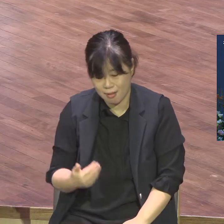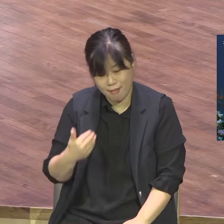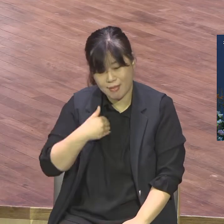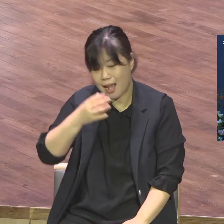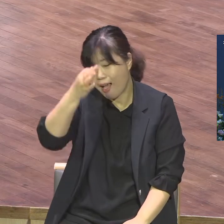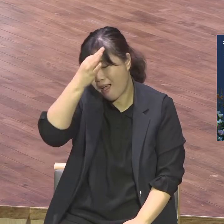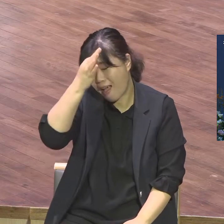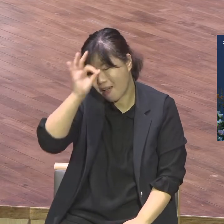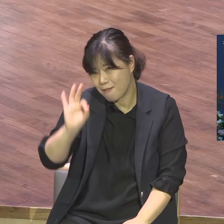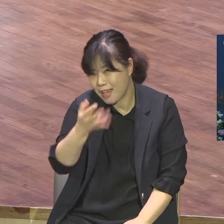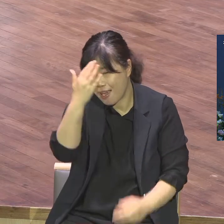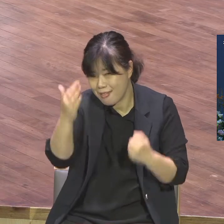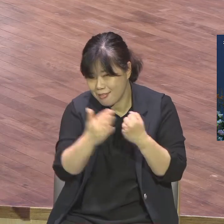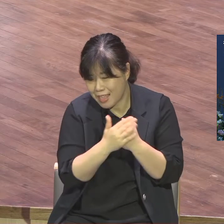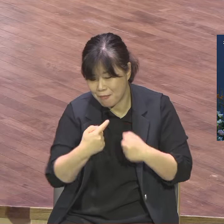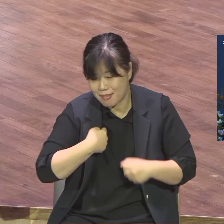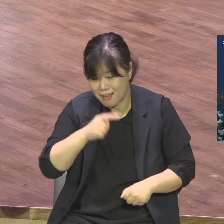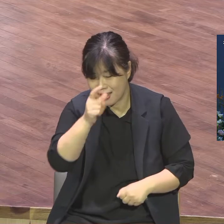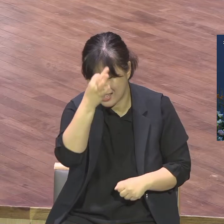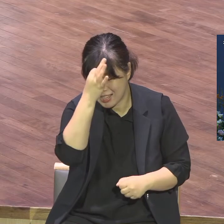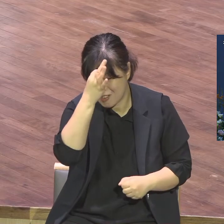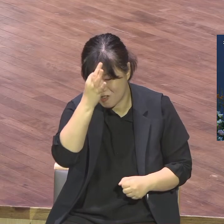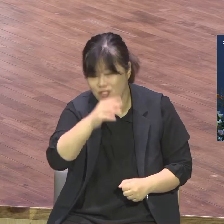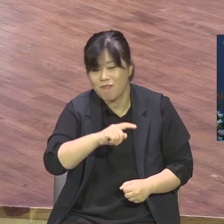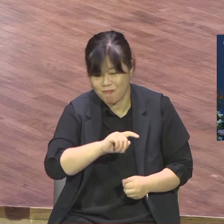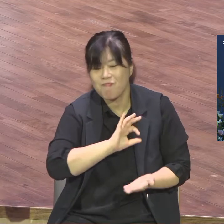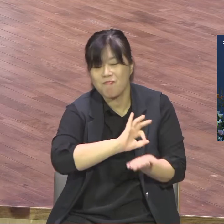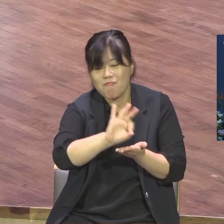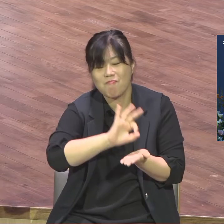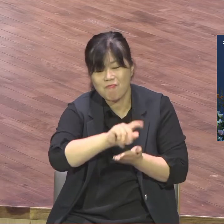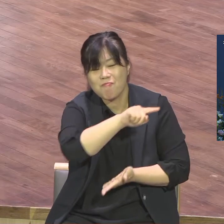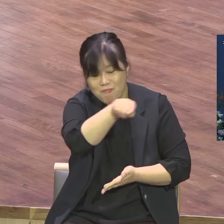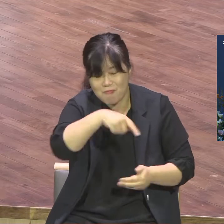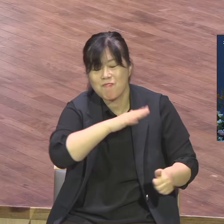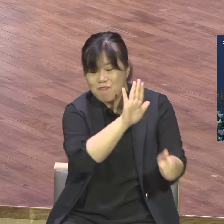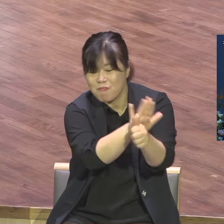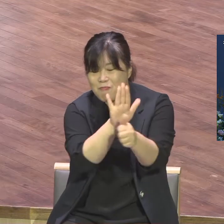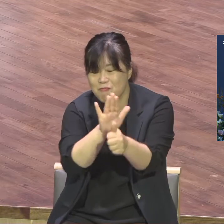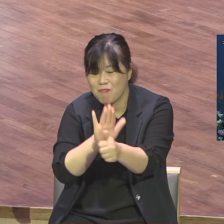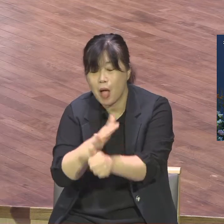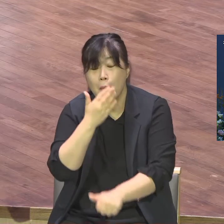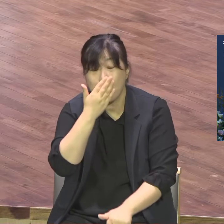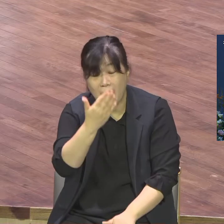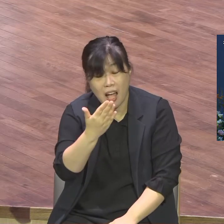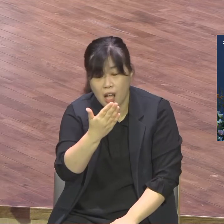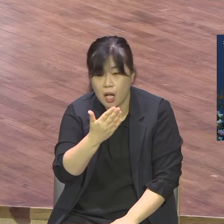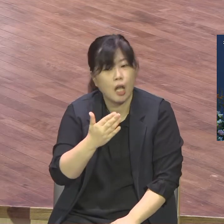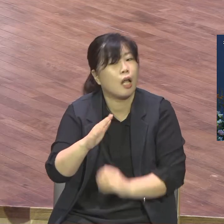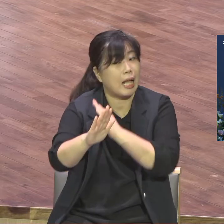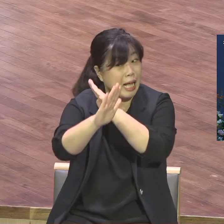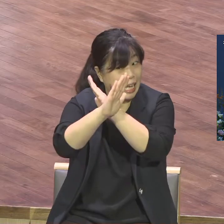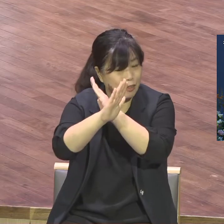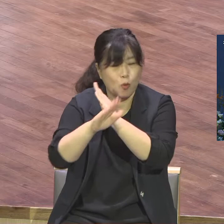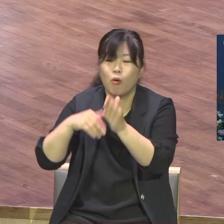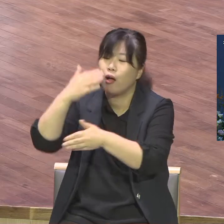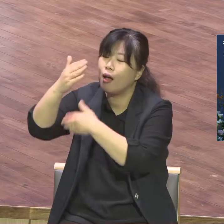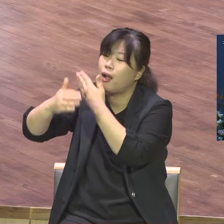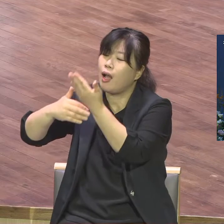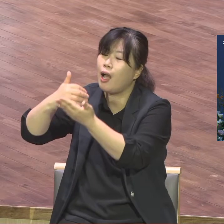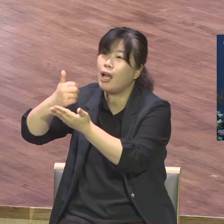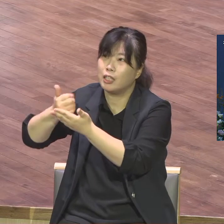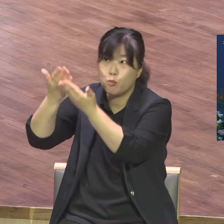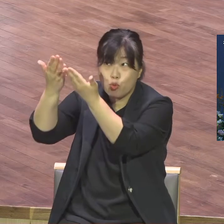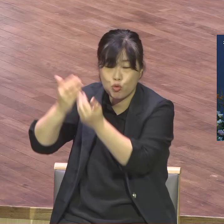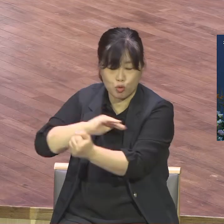하는 사람, 하나님 동력. 그래서 언제나 여러분 일을 할 때는 하나님이 주시는 힘으로 일하는 모습이 보여야 돼요.